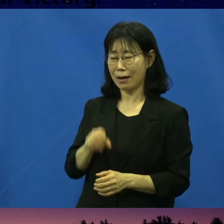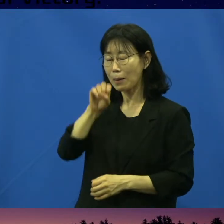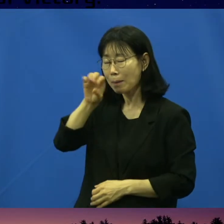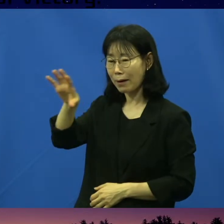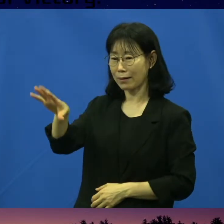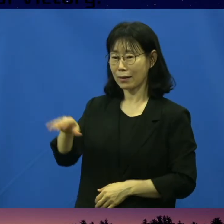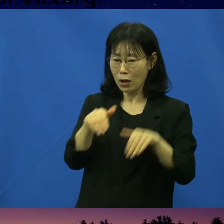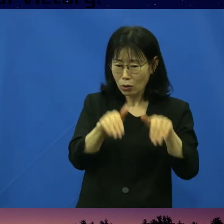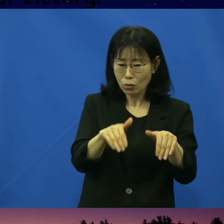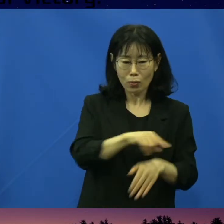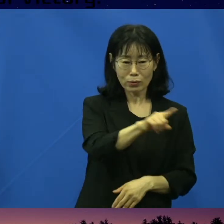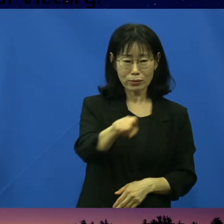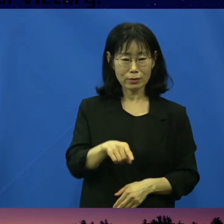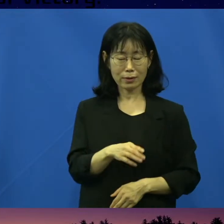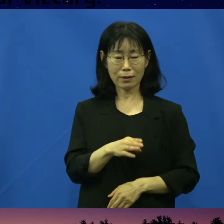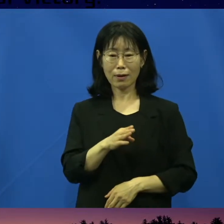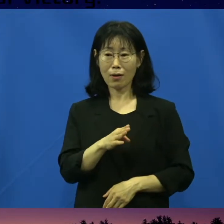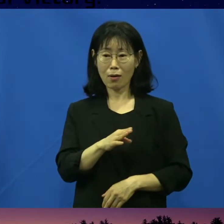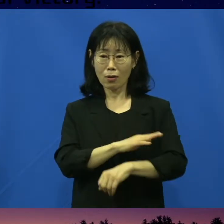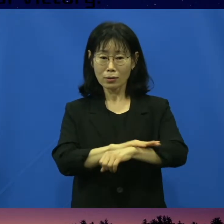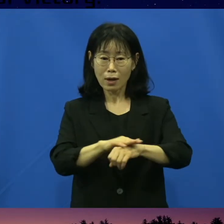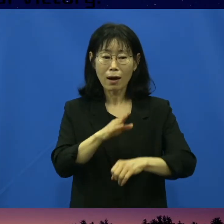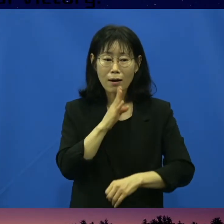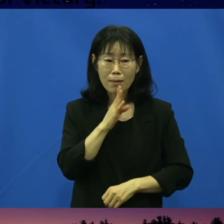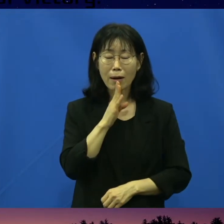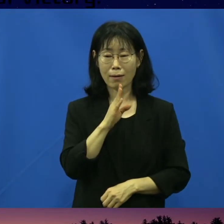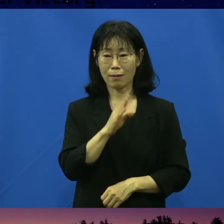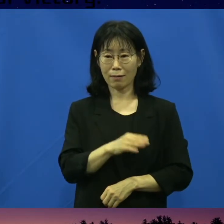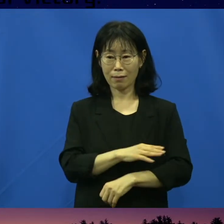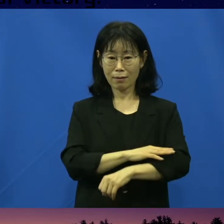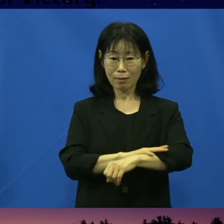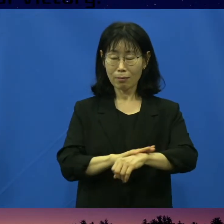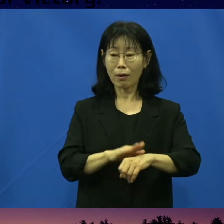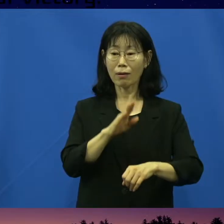종들이 말이 맞아. 이치에 맞는 말을 한 거예요.